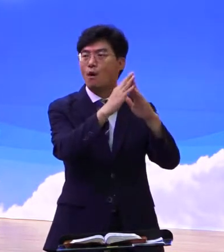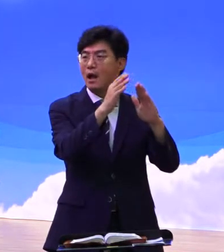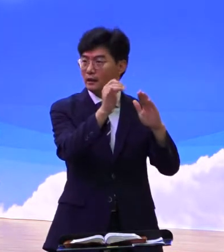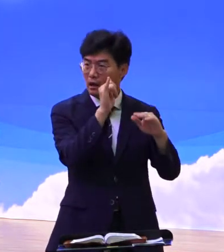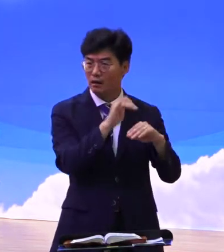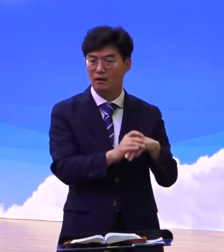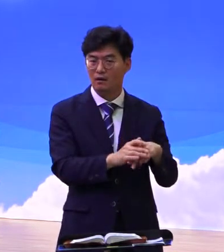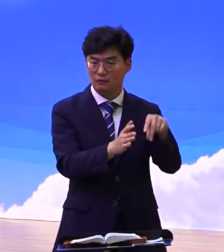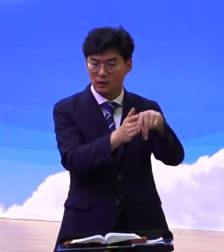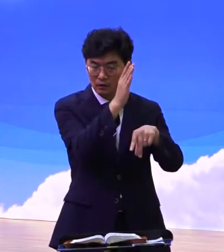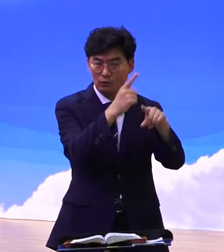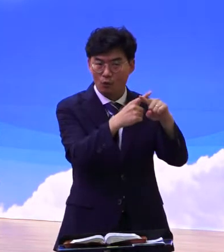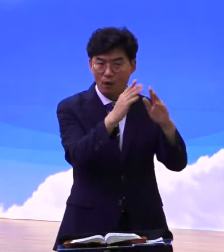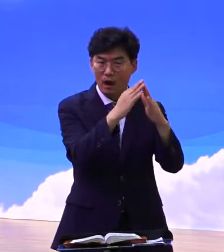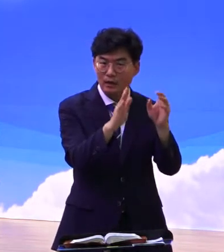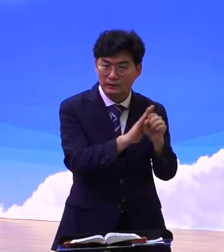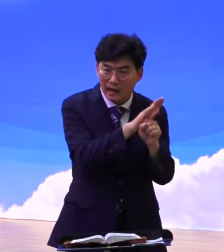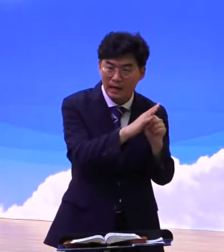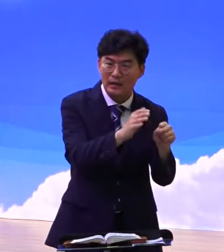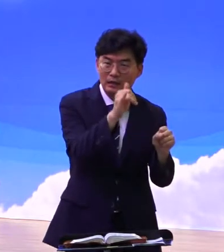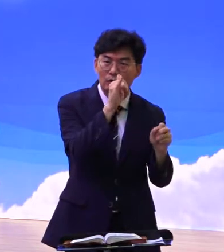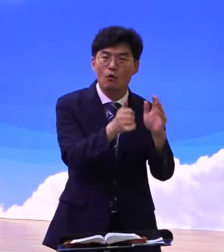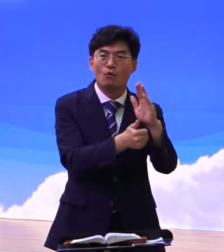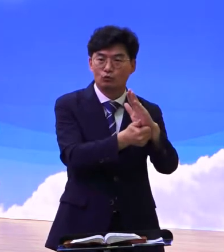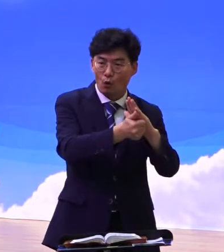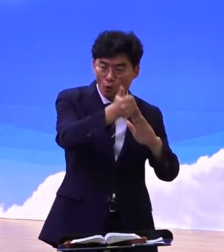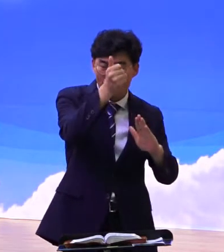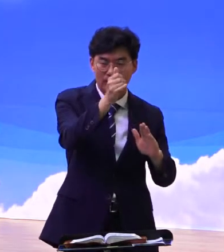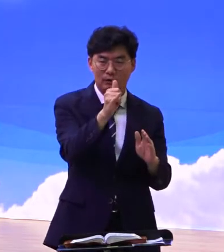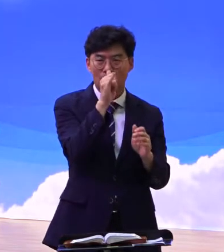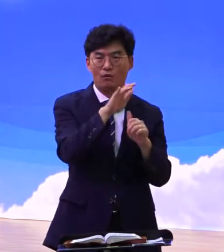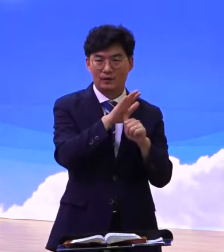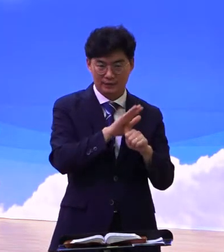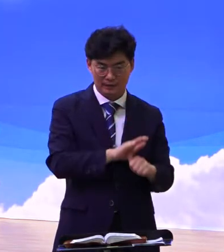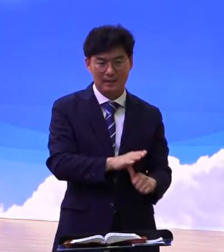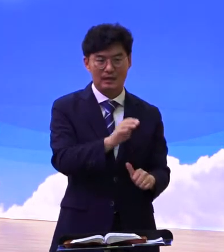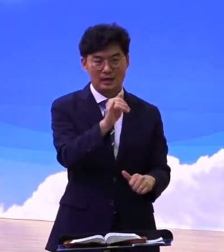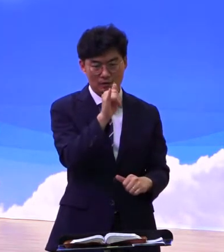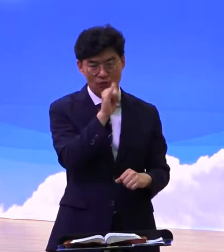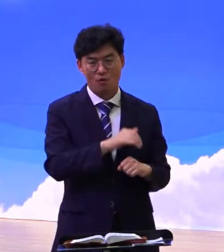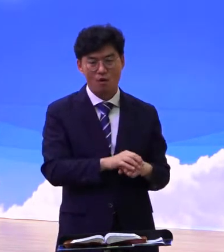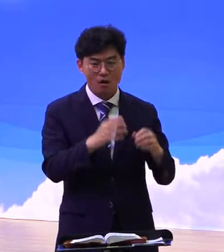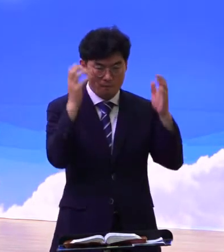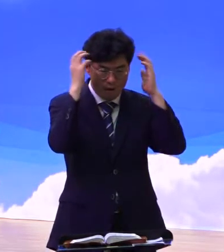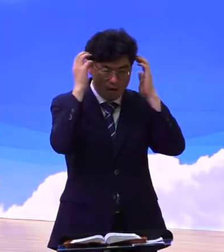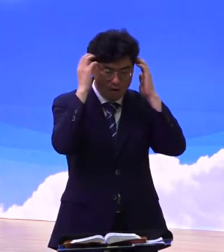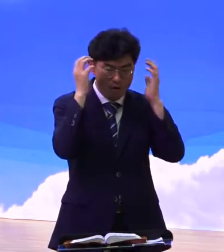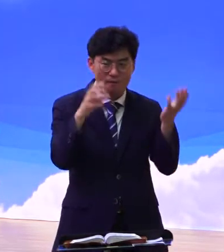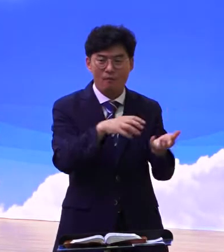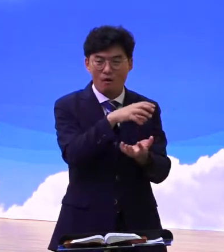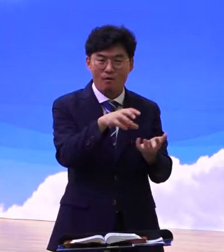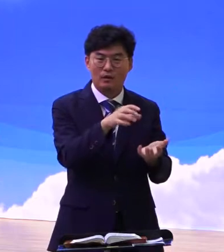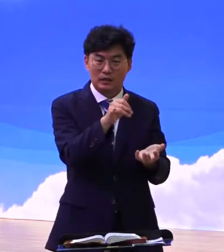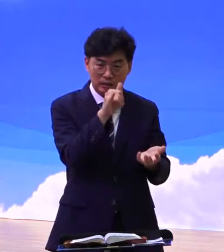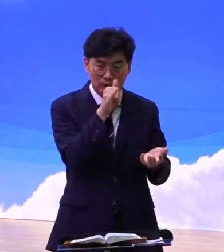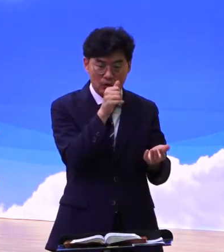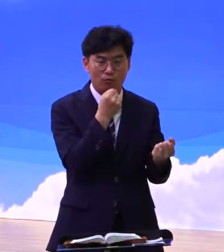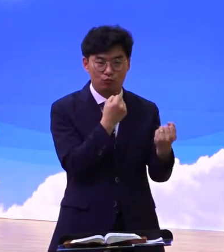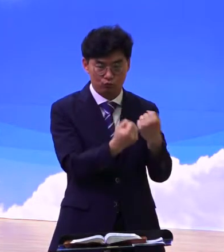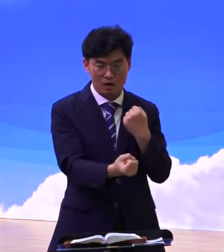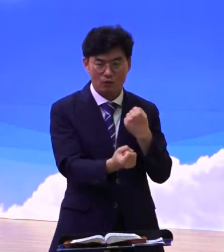나타났고 사랑의 수고가 있고 소망의 인내가 있었습니다. 그리고 많은 환난을 받았었는데 그 환난